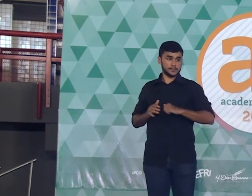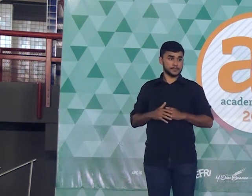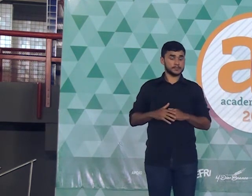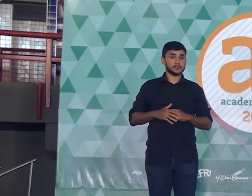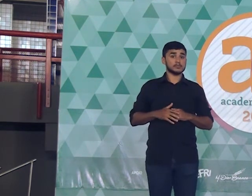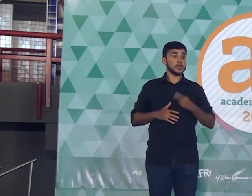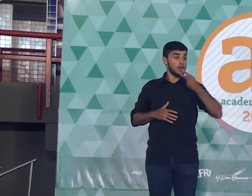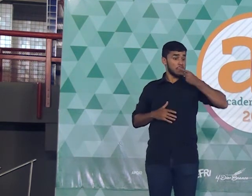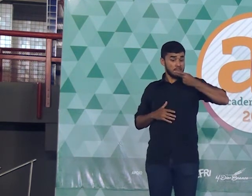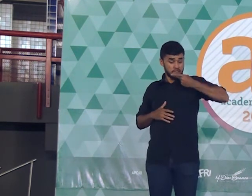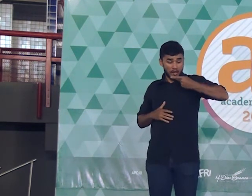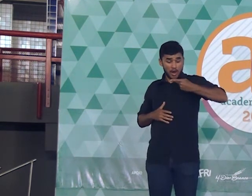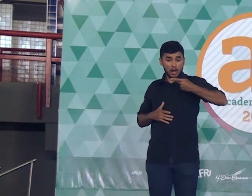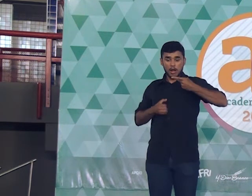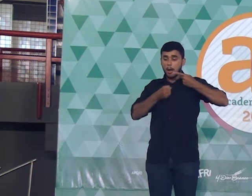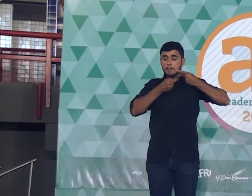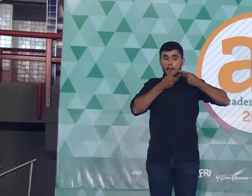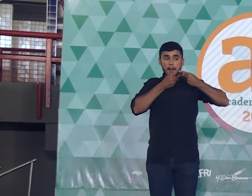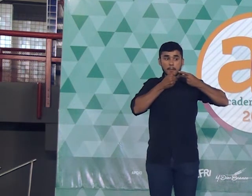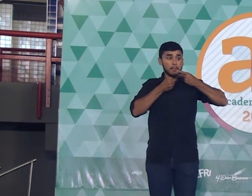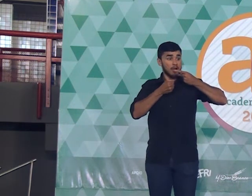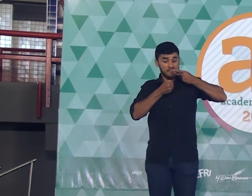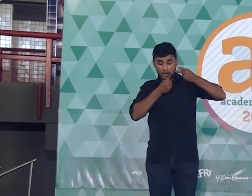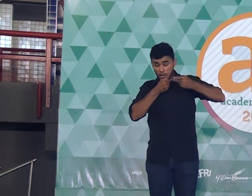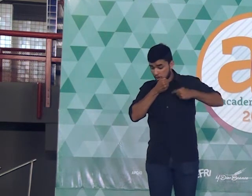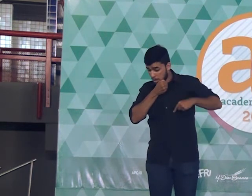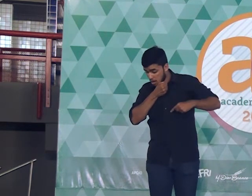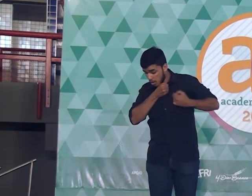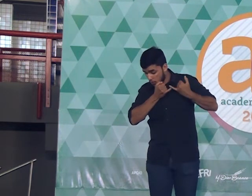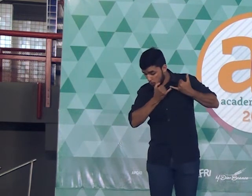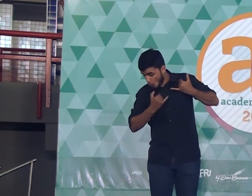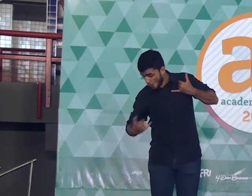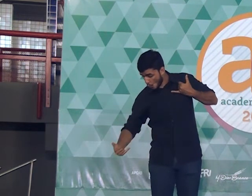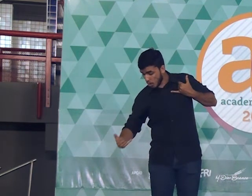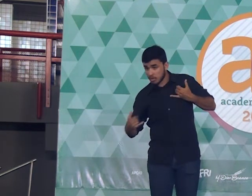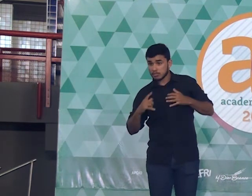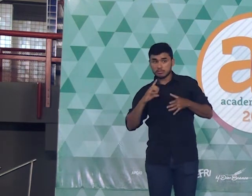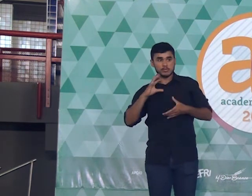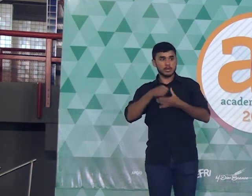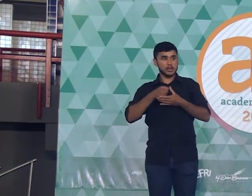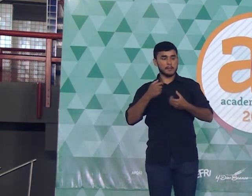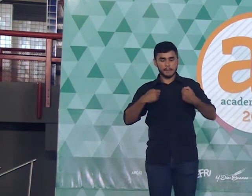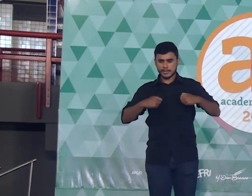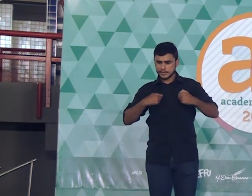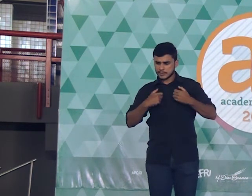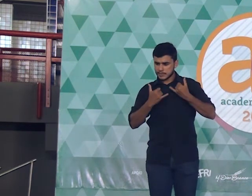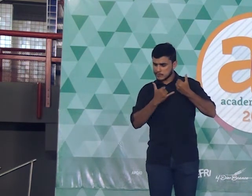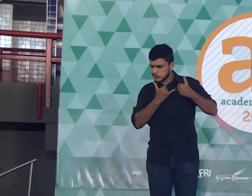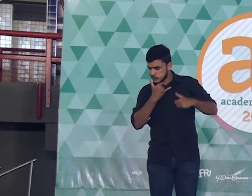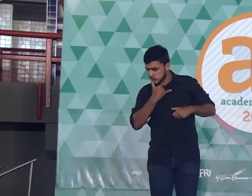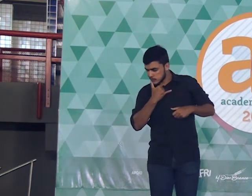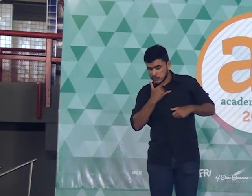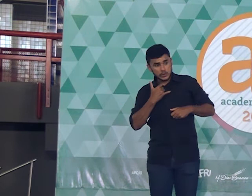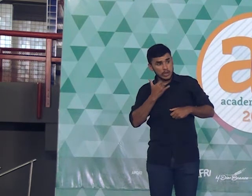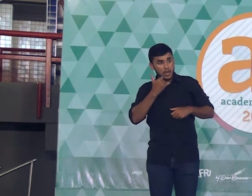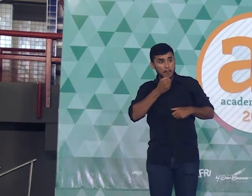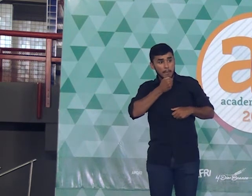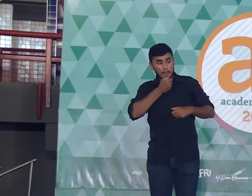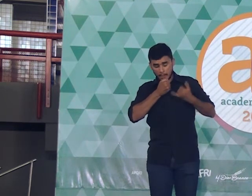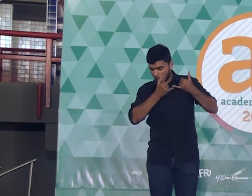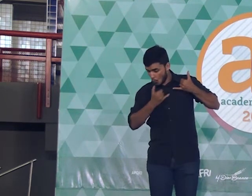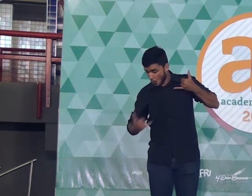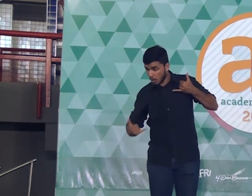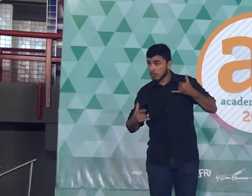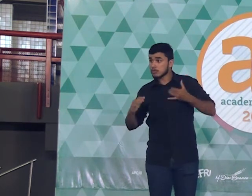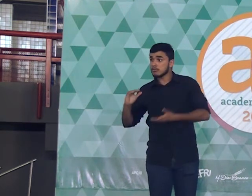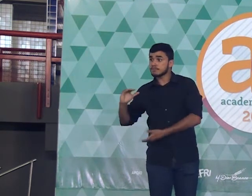chegue junto com o som das caixas de som. Para isso, eu tenho que fazer o quê? Fazer com que